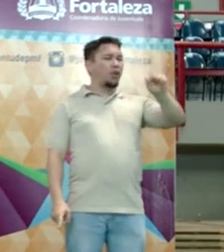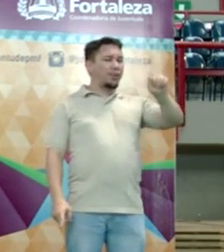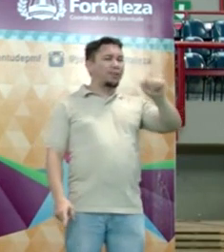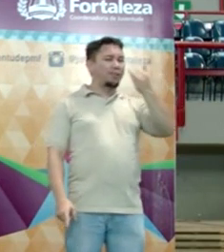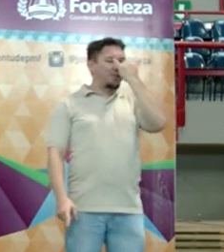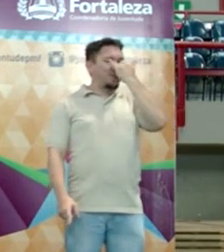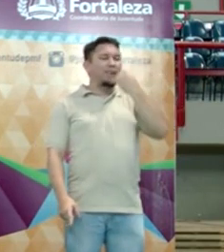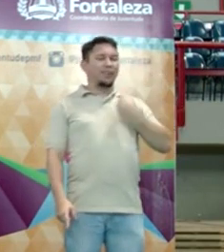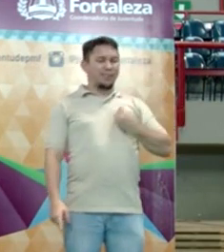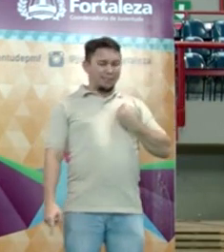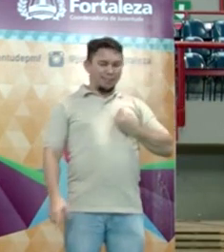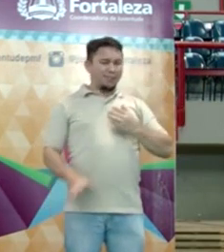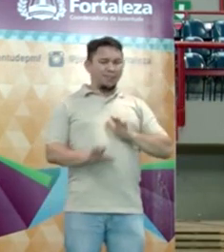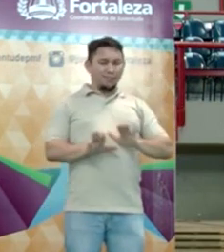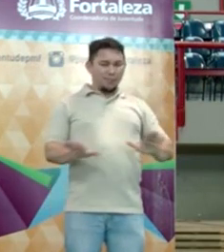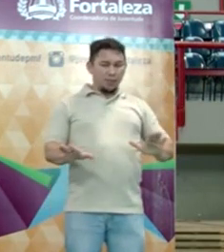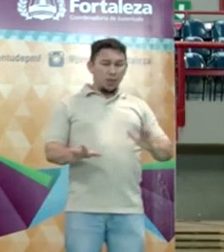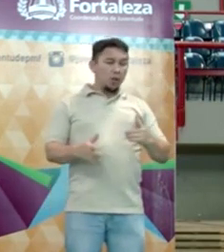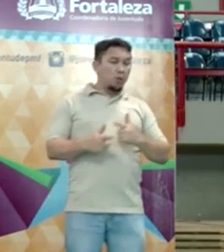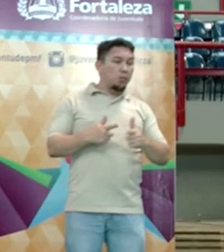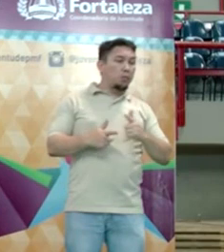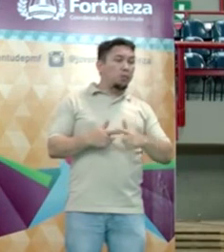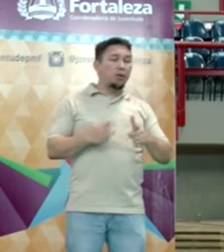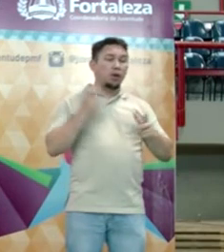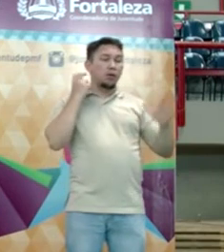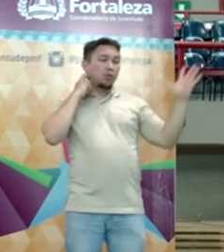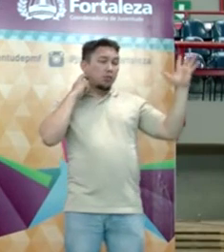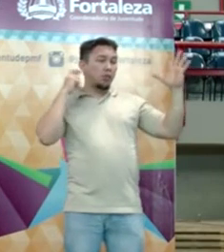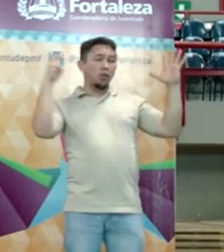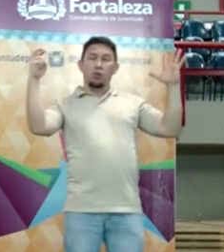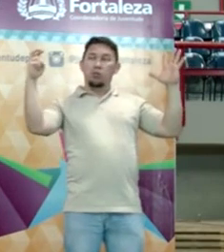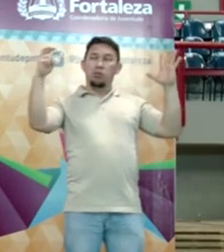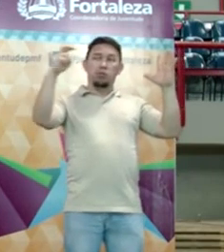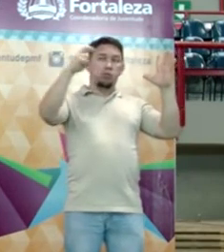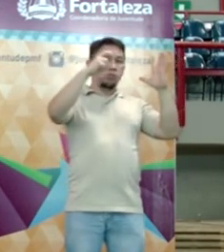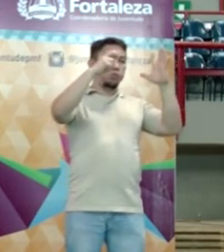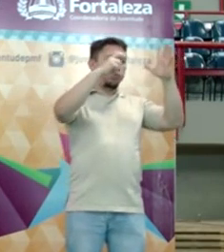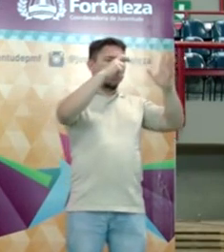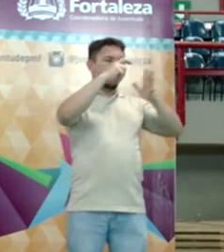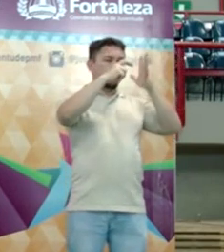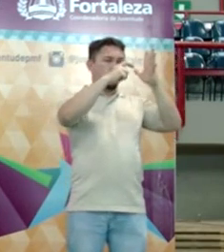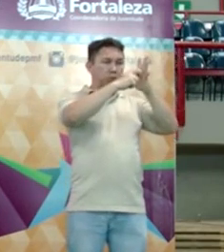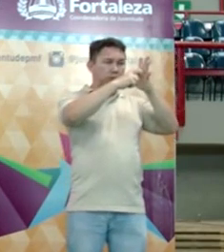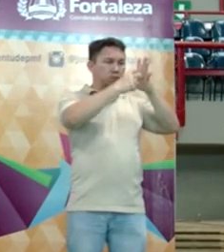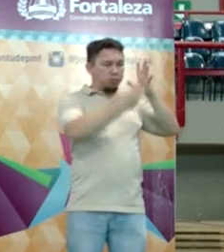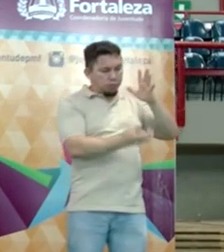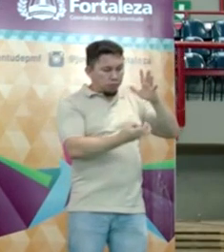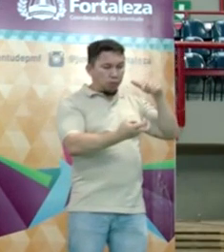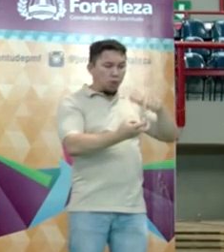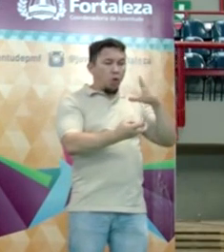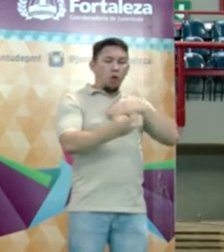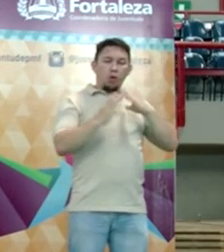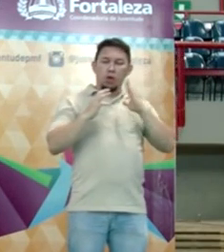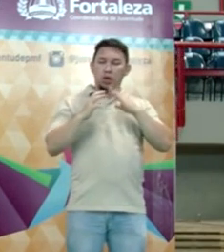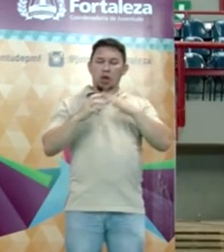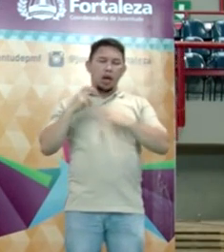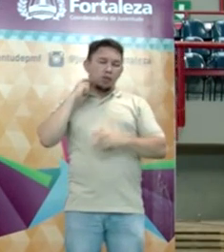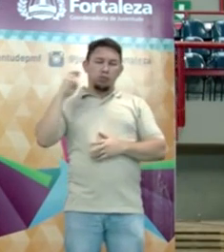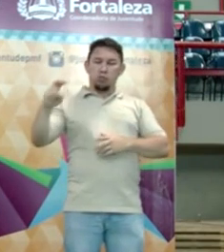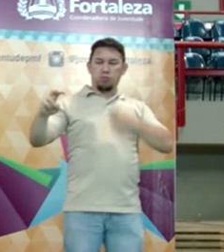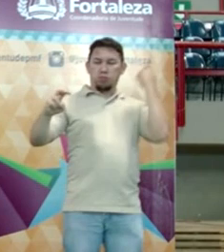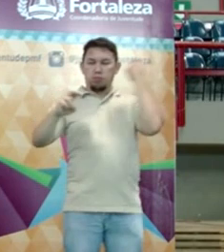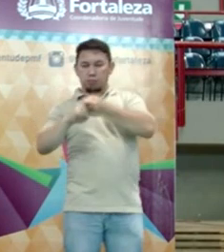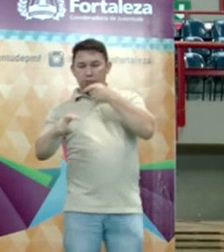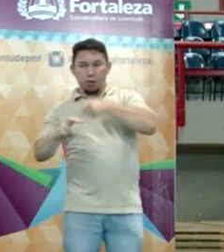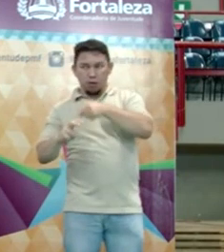muito. Então, qual é o problema de matar um morcego na sua casa? Muito, porque a maior parte dos morcegos nas suas casas não